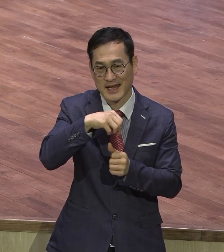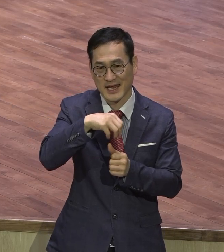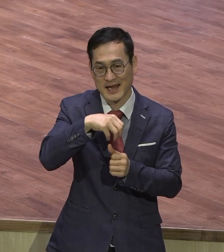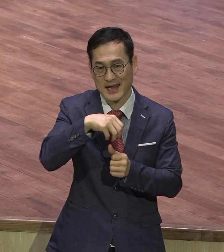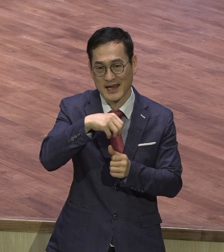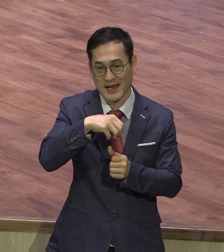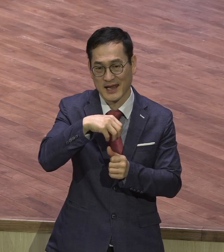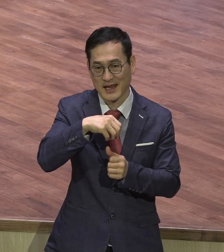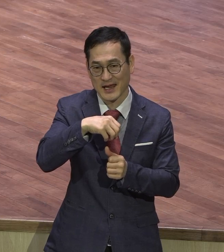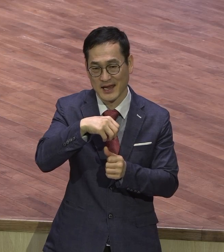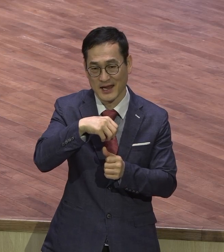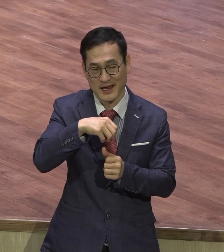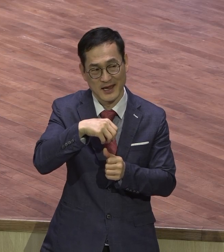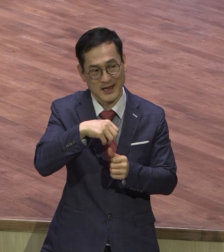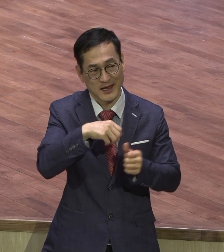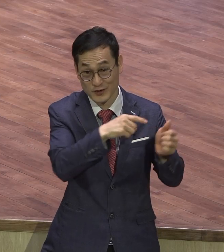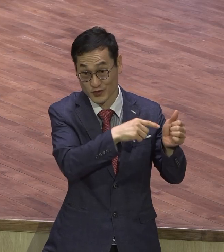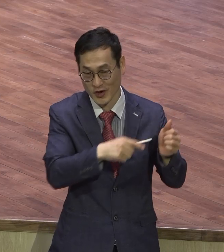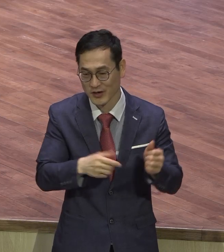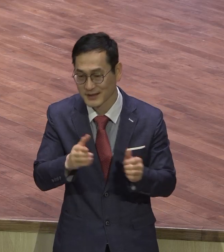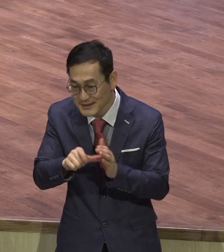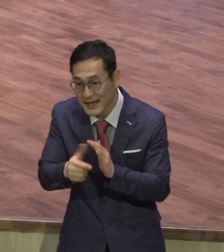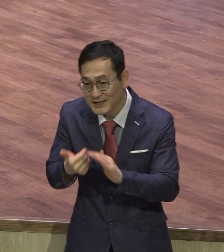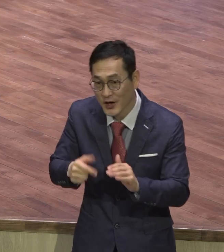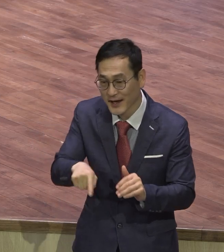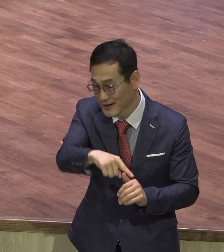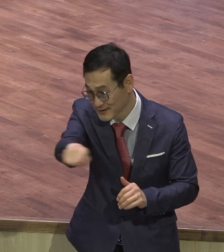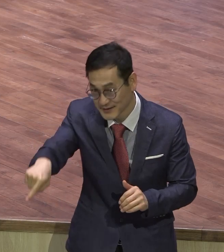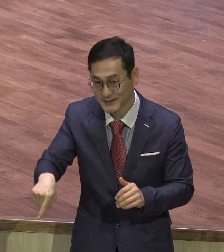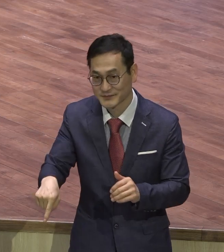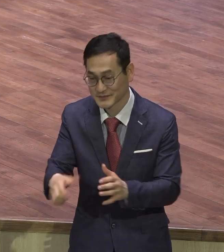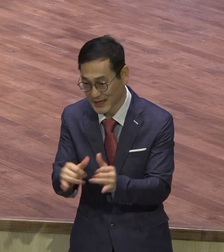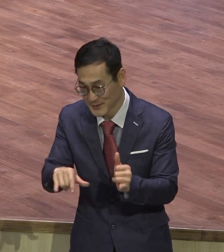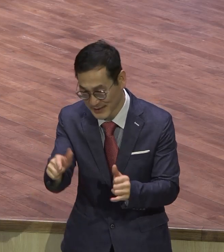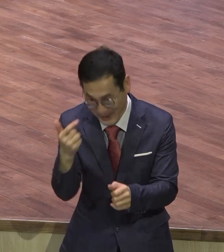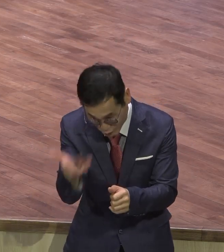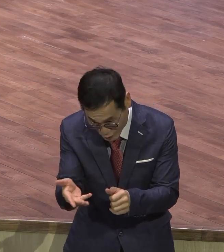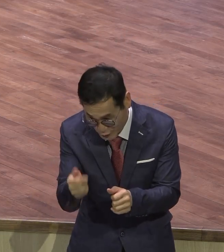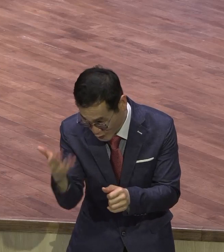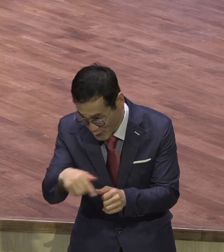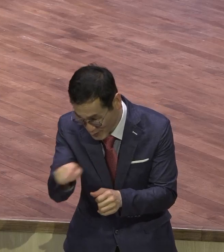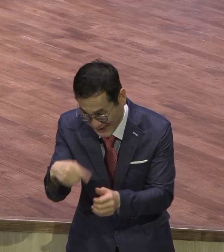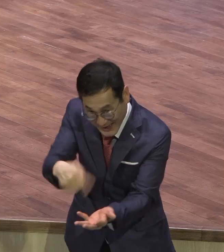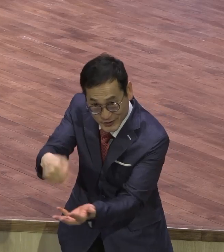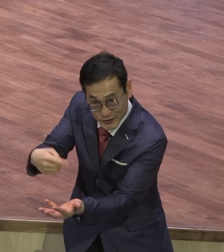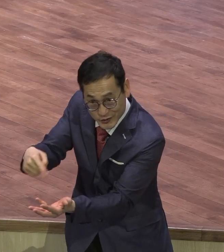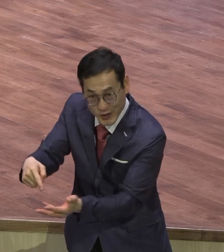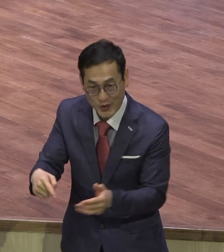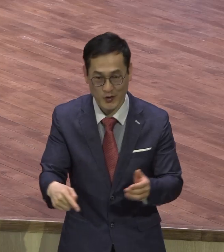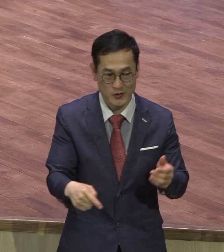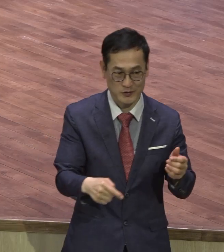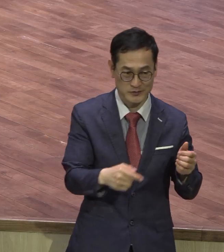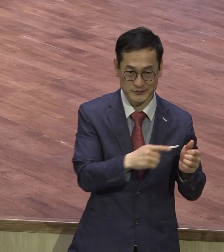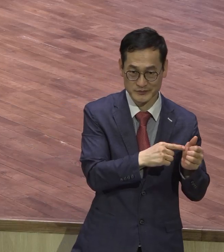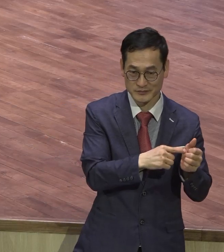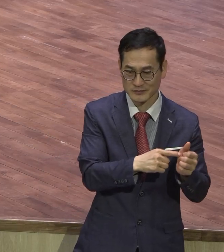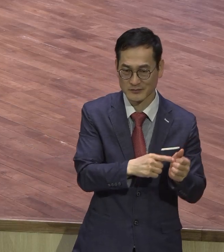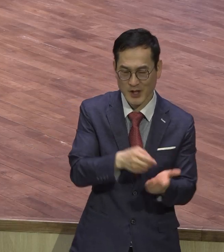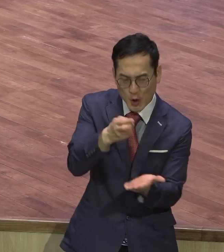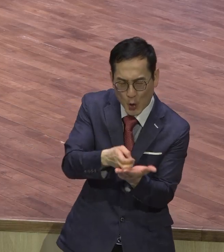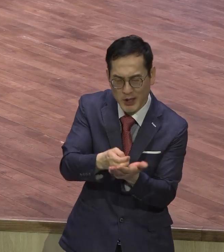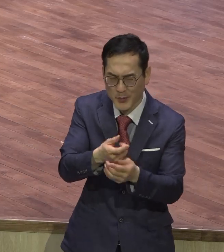대답 잘하도록, 못하면 내가 혼나잖아요. 그러니까 교수님에게 부탁을 해가지고 오셔서 세례를 하는데 나는 막 이 교리